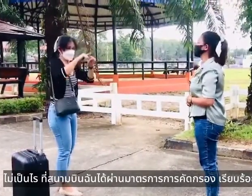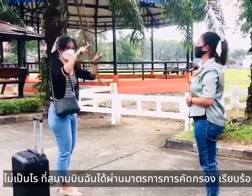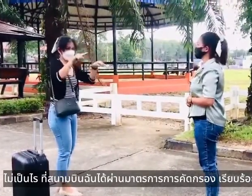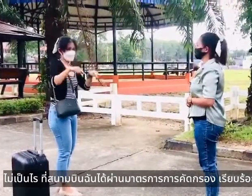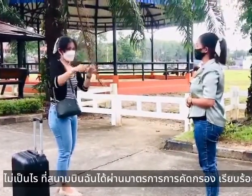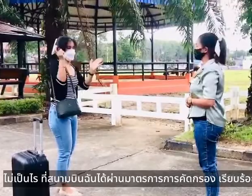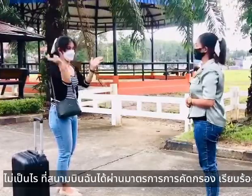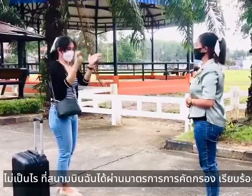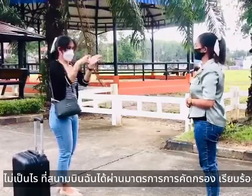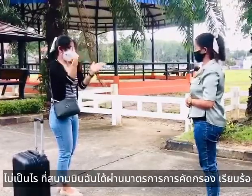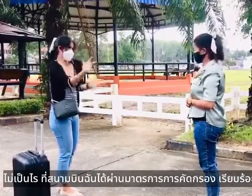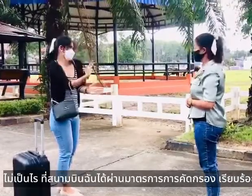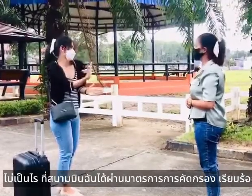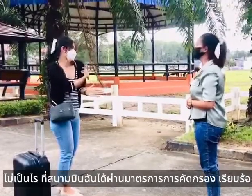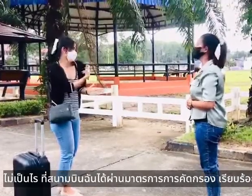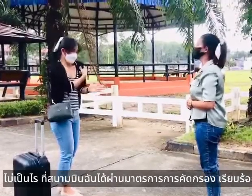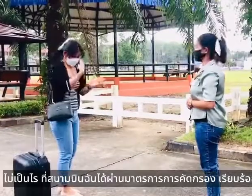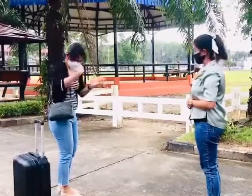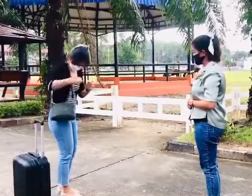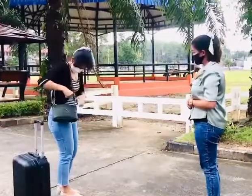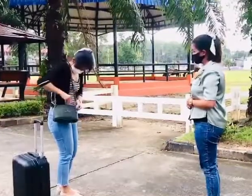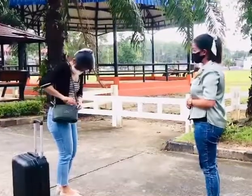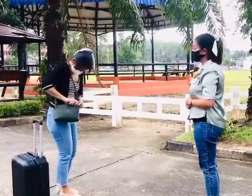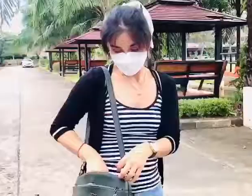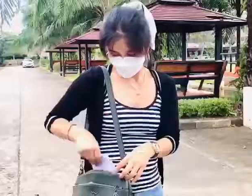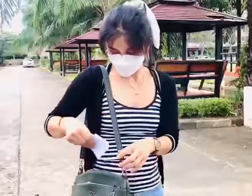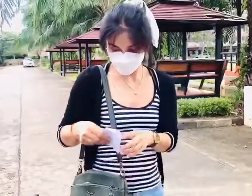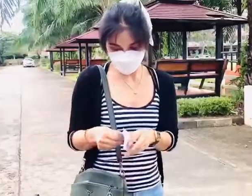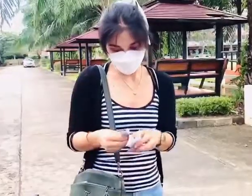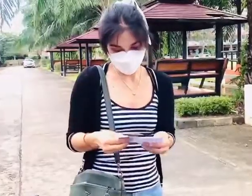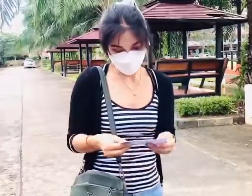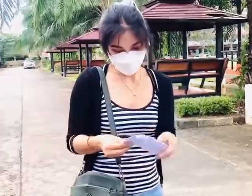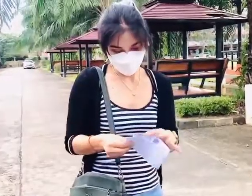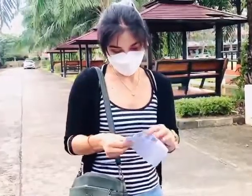ามบินฉันได้ผ่านมาตรการการคัดกรองเรียบร้อยแล้ว